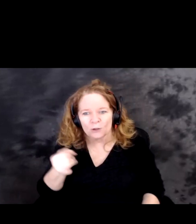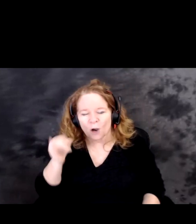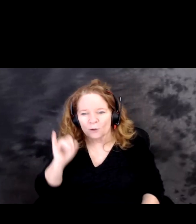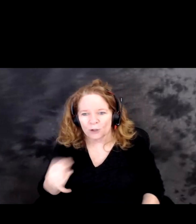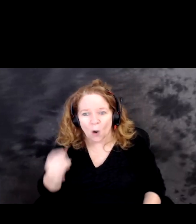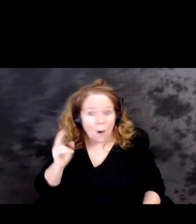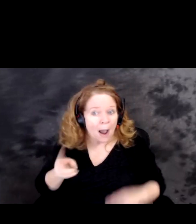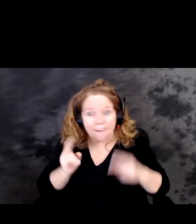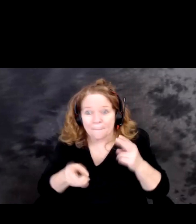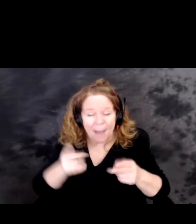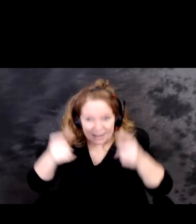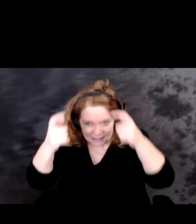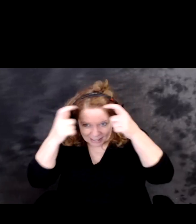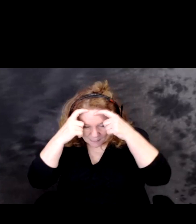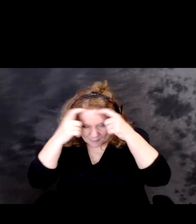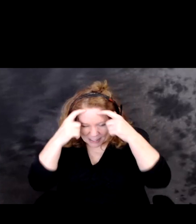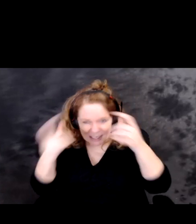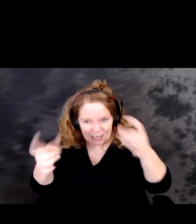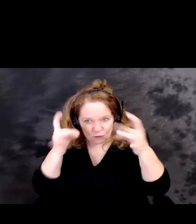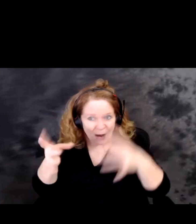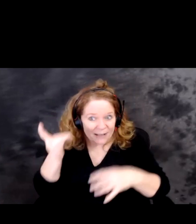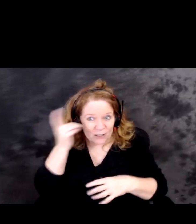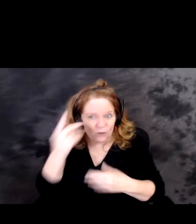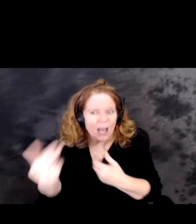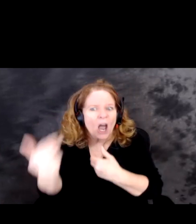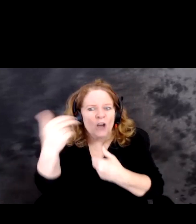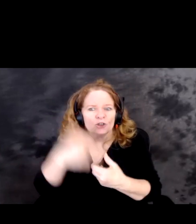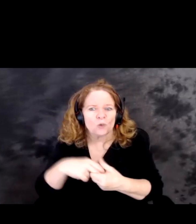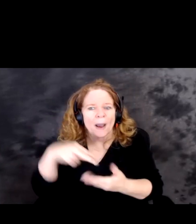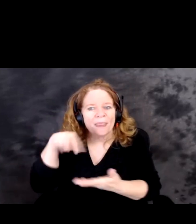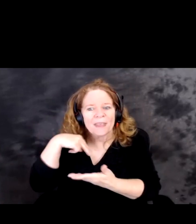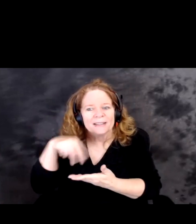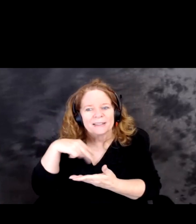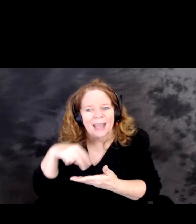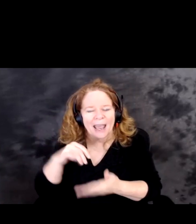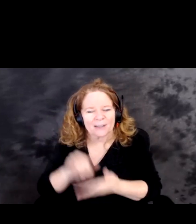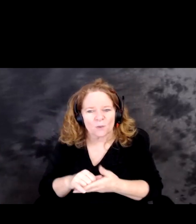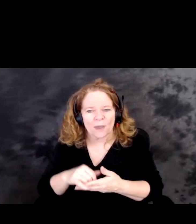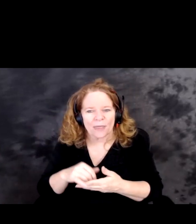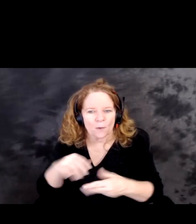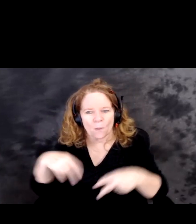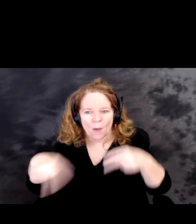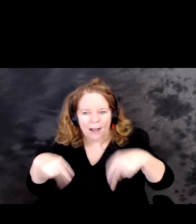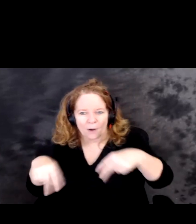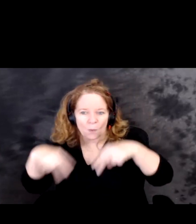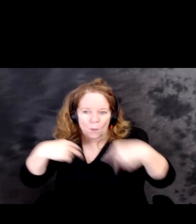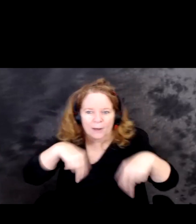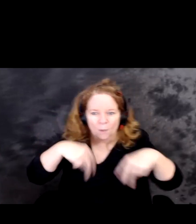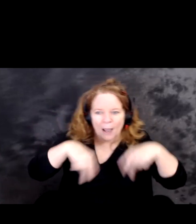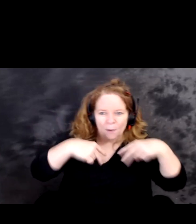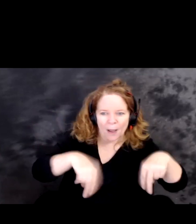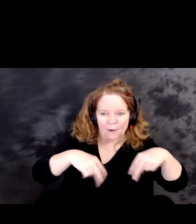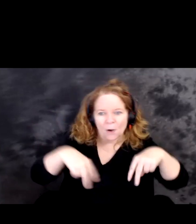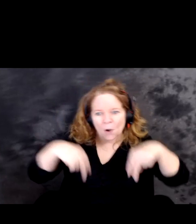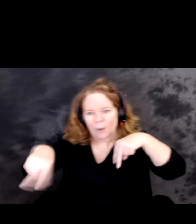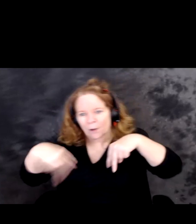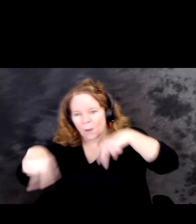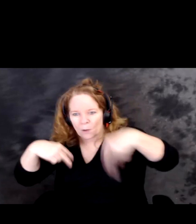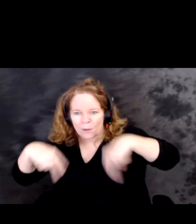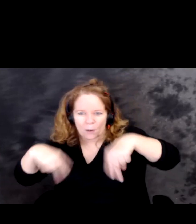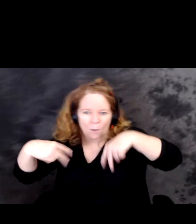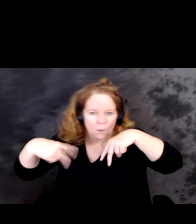Joey, Jojo, Abeja, Buzzling Bee, Drastic Tree, únanse a nosotros y hay que hacer el baile